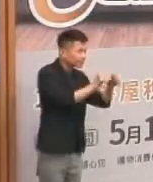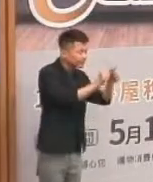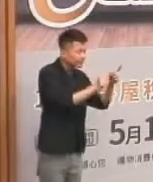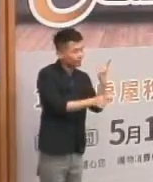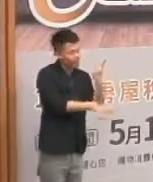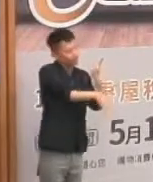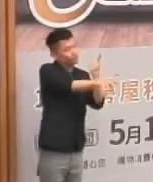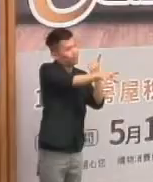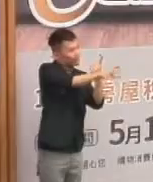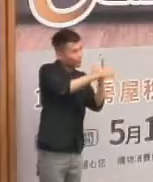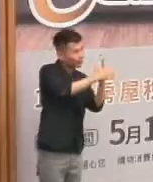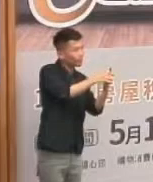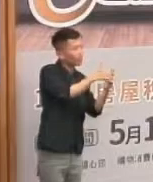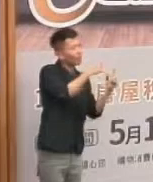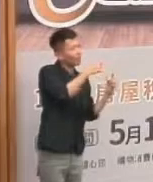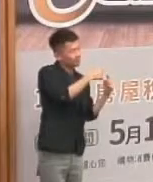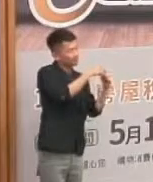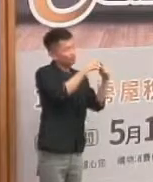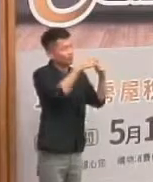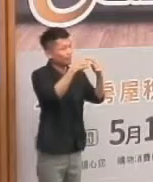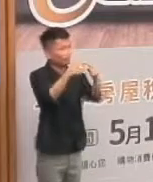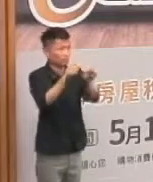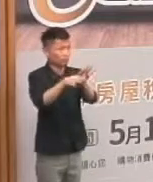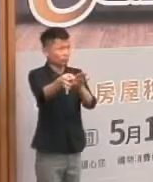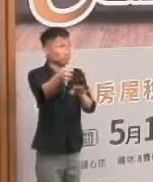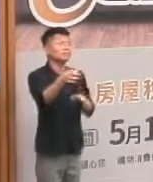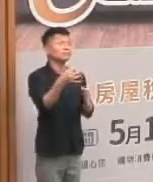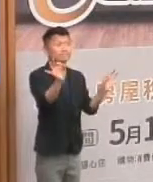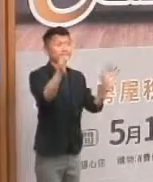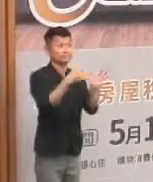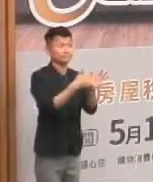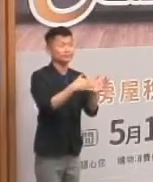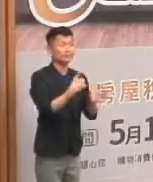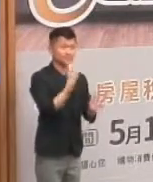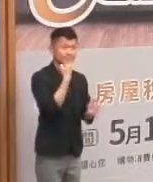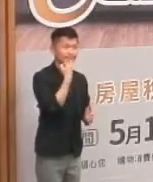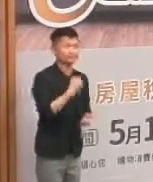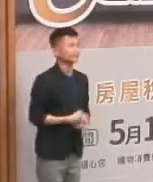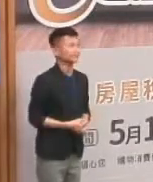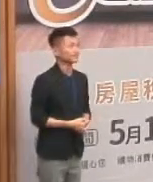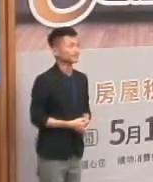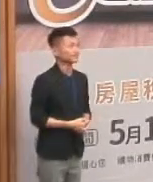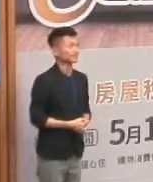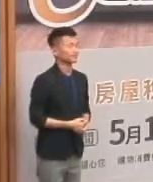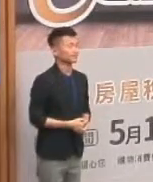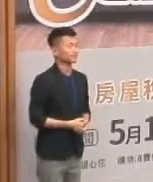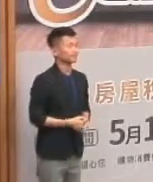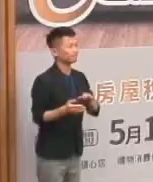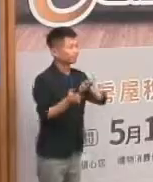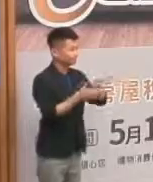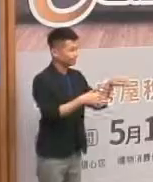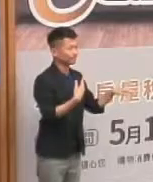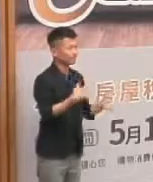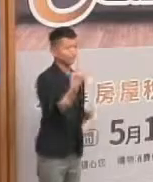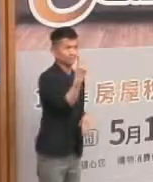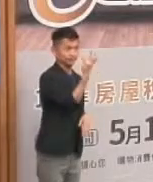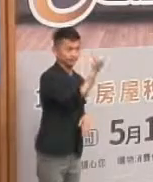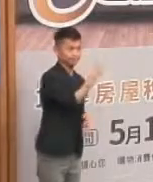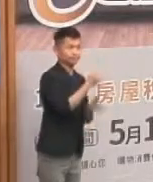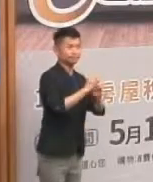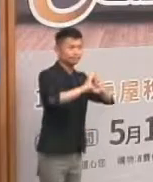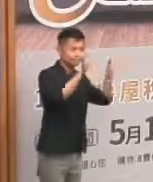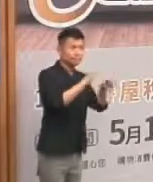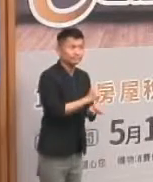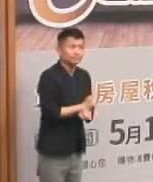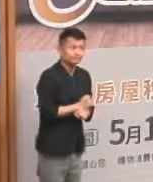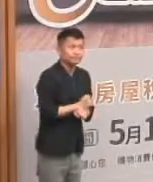到那个，其实也是可以完成缴税。那有几件事情，顺带提醒大家。那有时候因为我